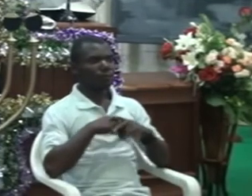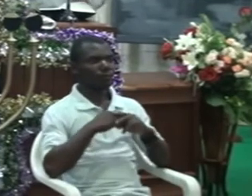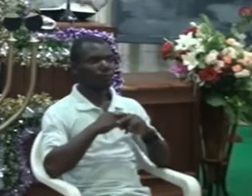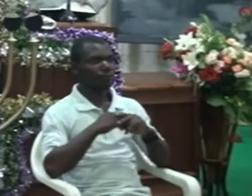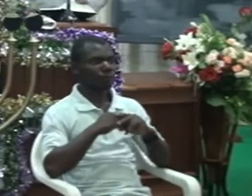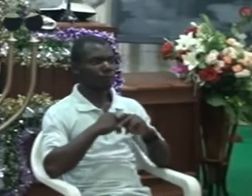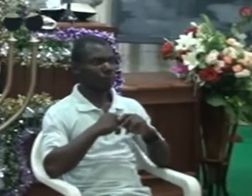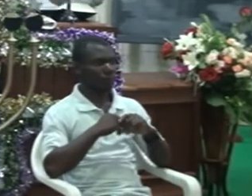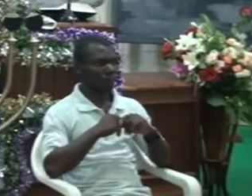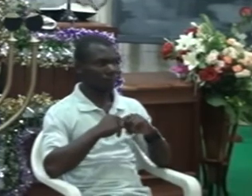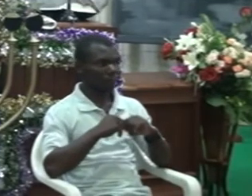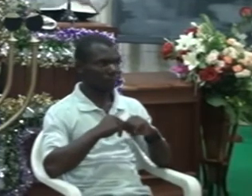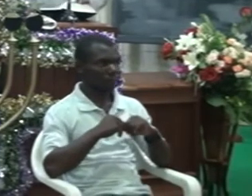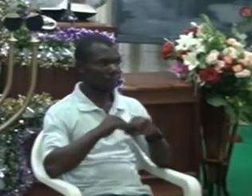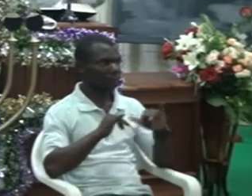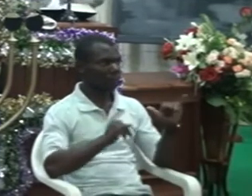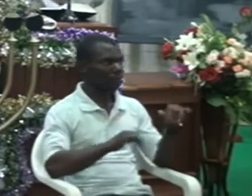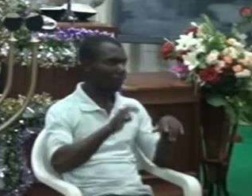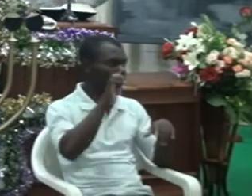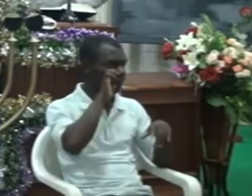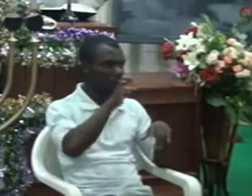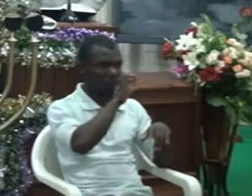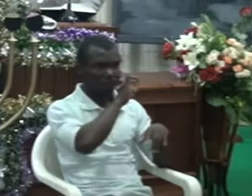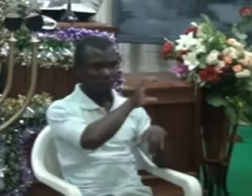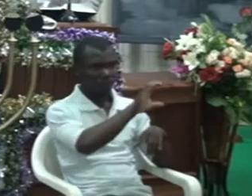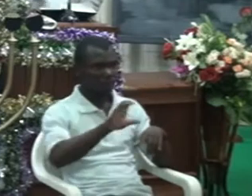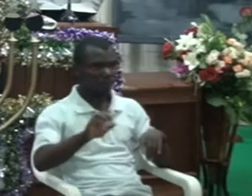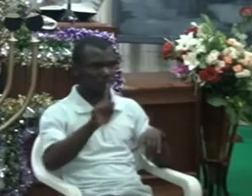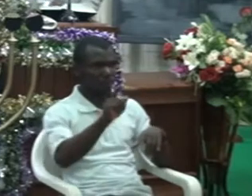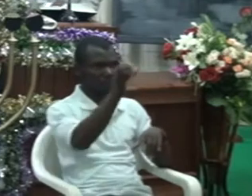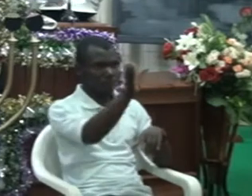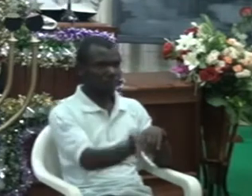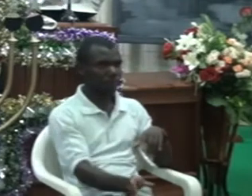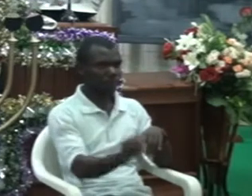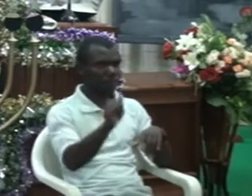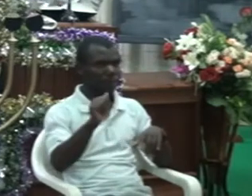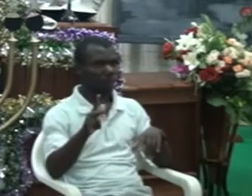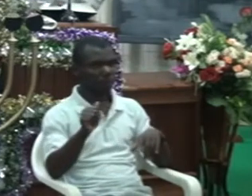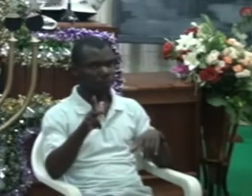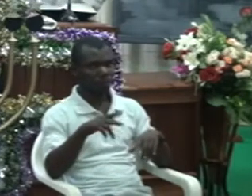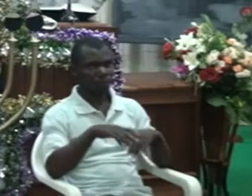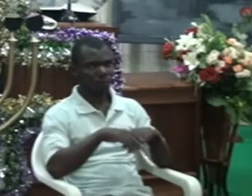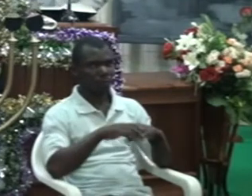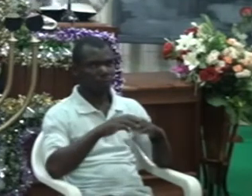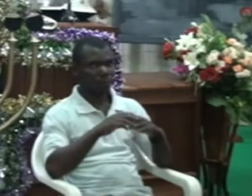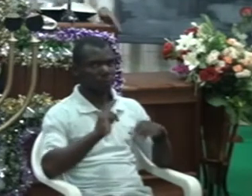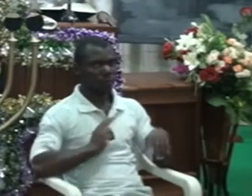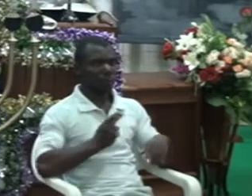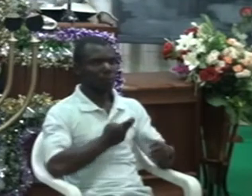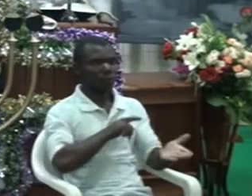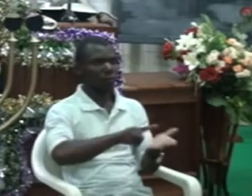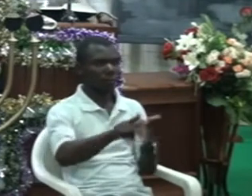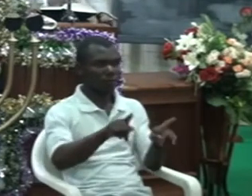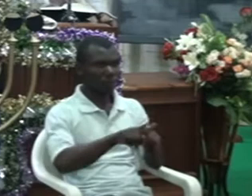Ephésiens chapitre 1. Oui, Ephésiens chapitre 13, on se sert à Ephésiens 1, 13. Tunasoma